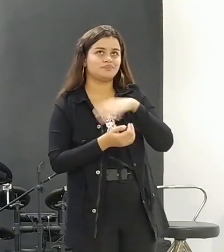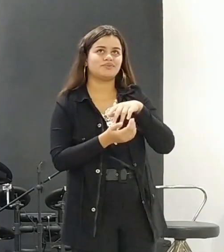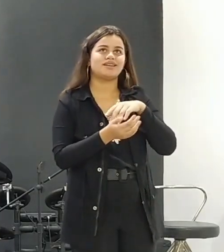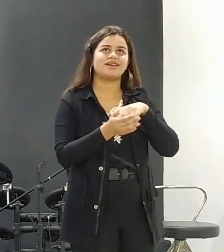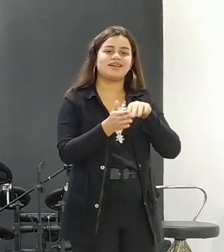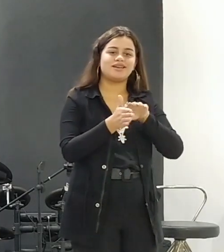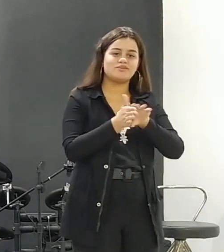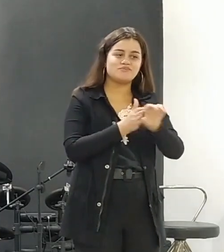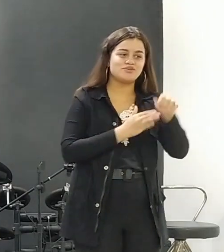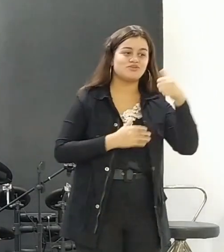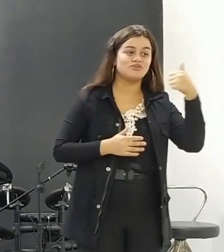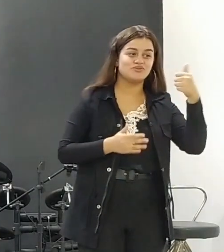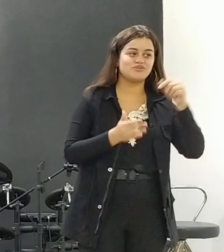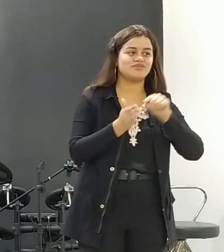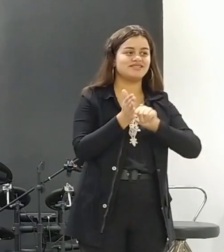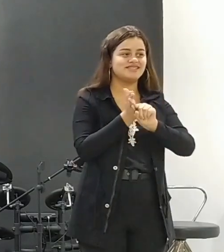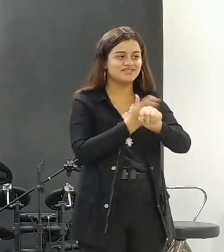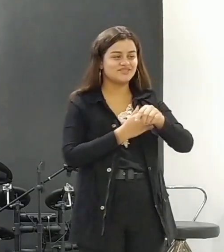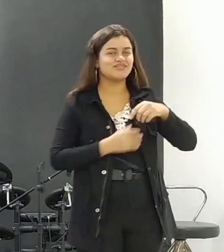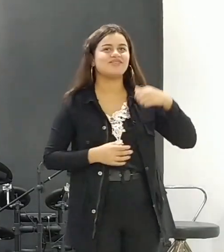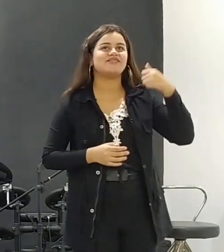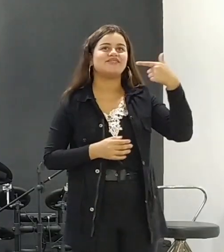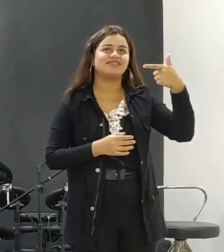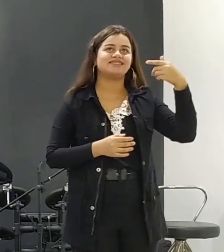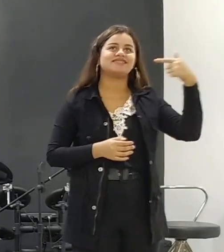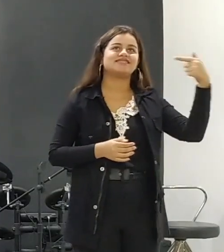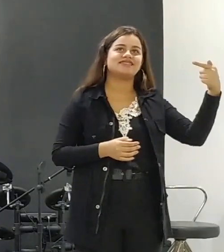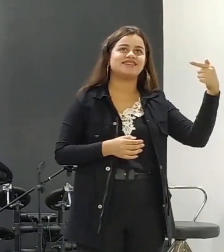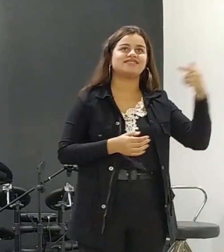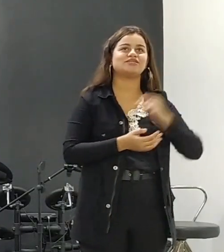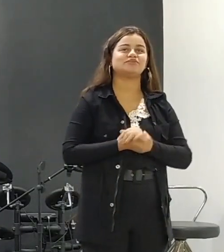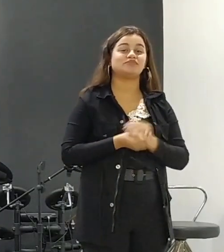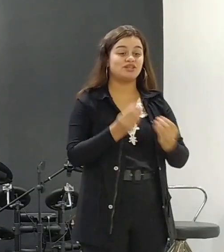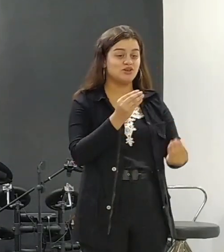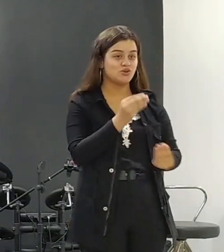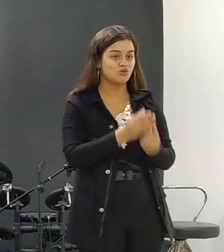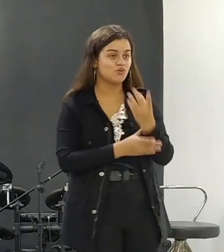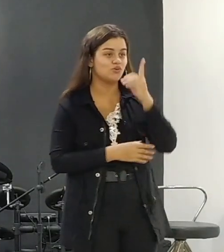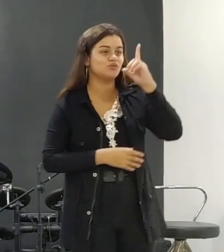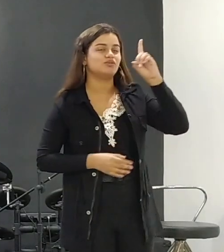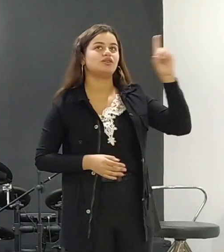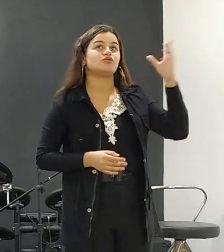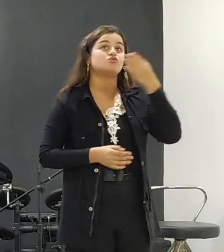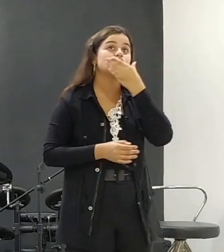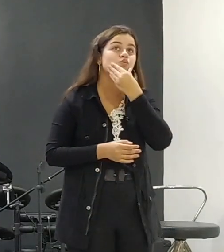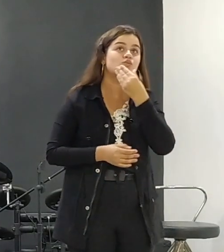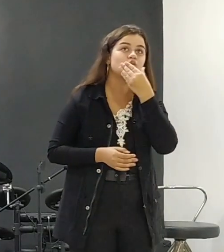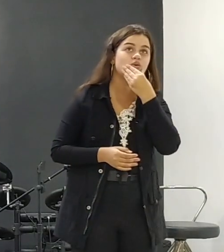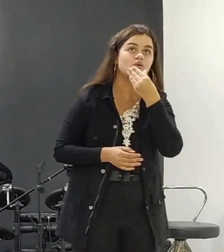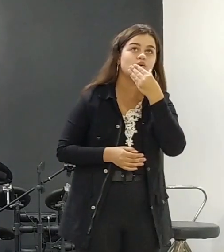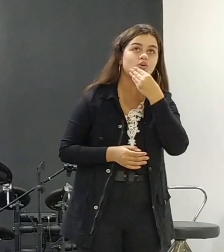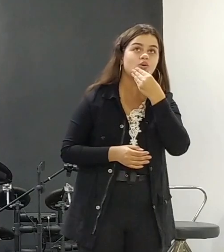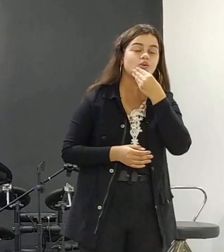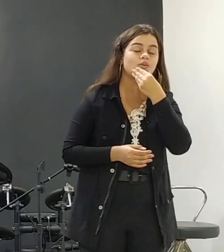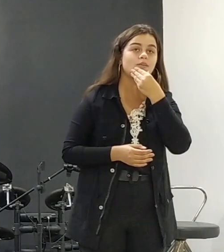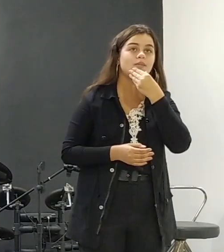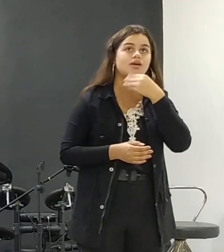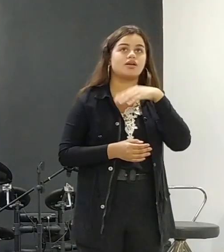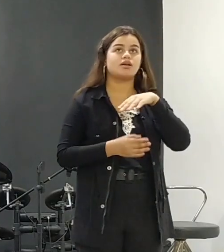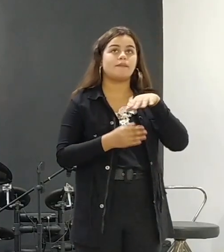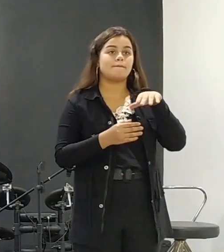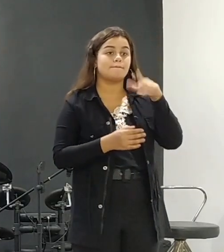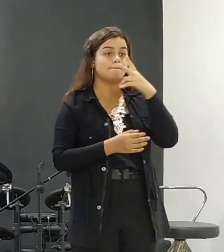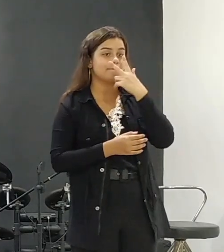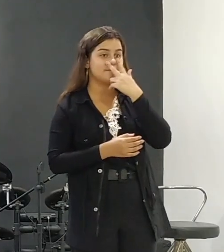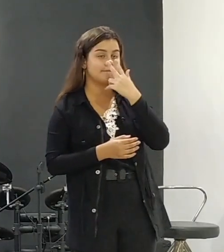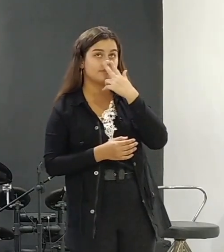mim. Eu esqueci o 7 depois do 2. 1:27 E criou Deus o homem à sua